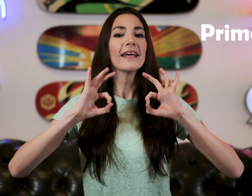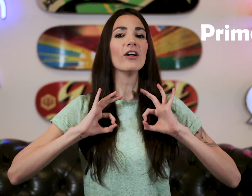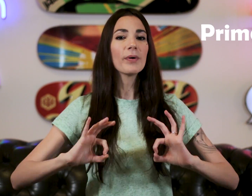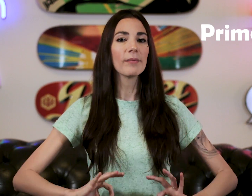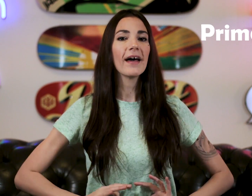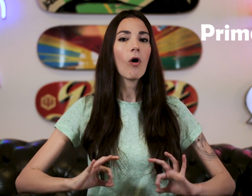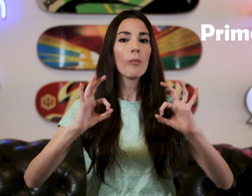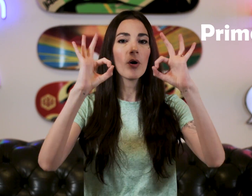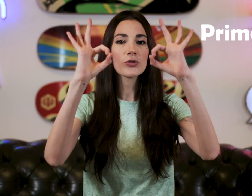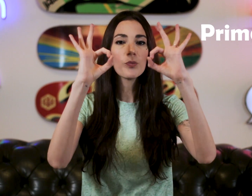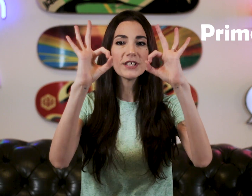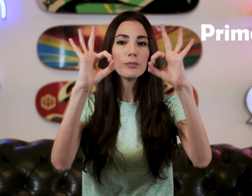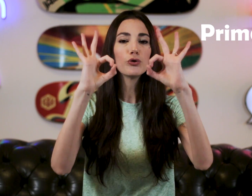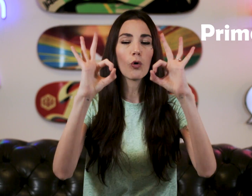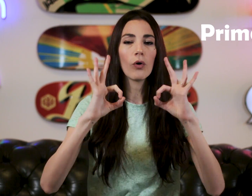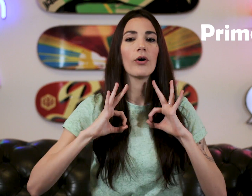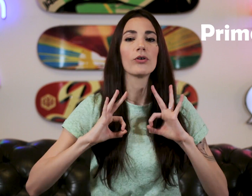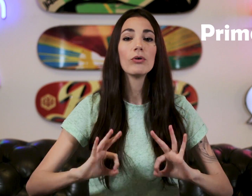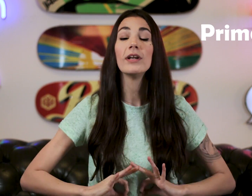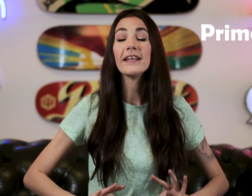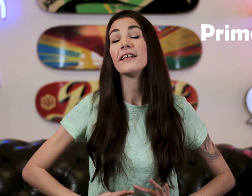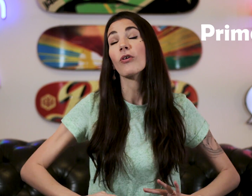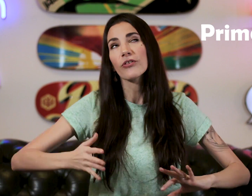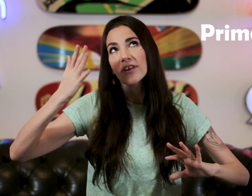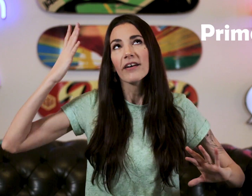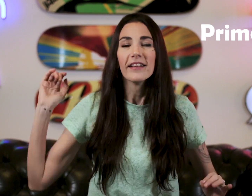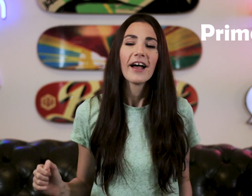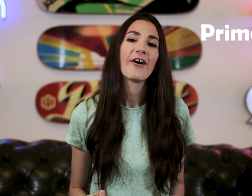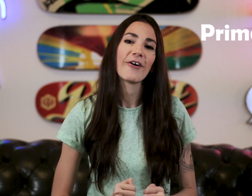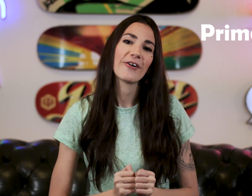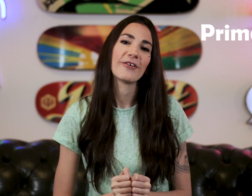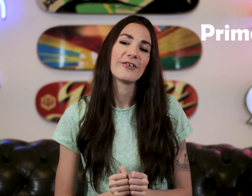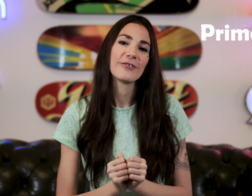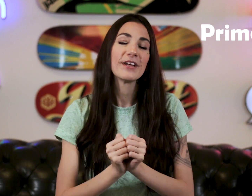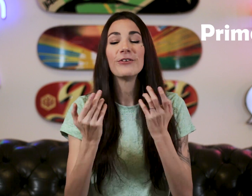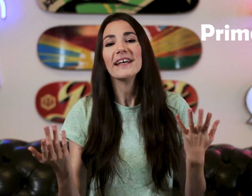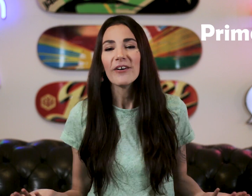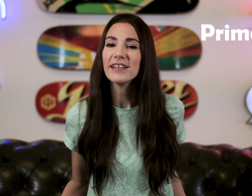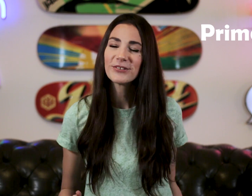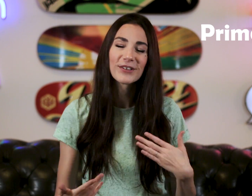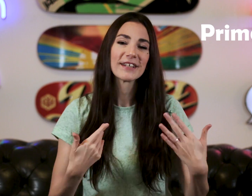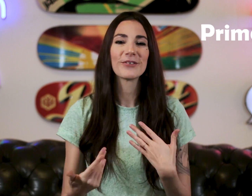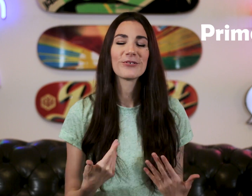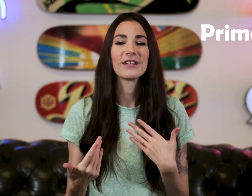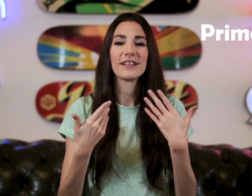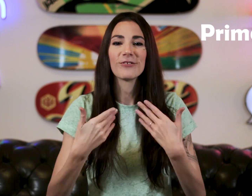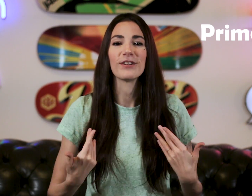l'école primaire, on pense aux petits boutons que les anciens écoliers avaient sur les